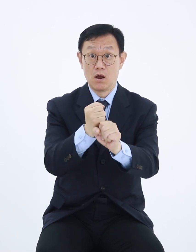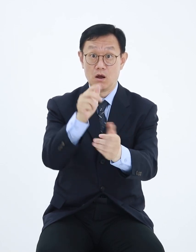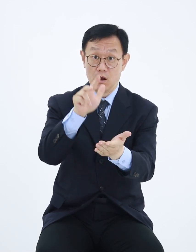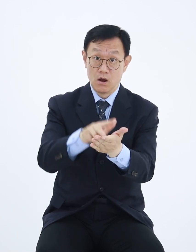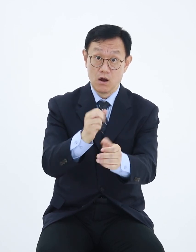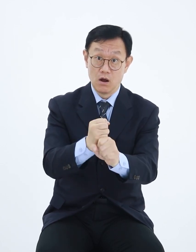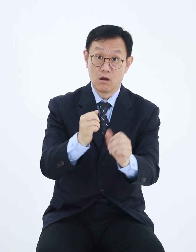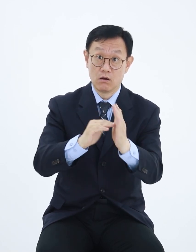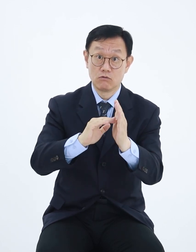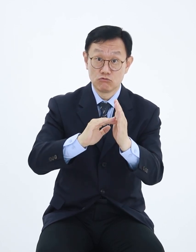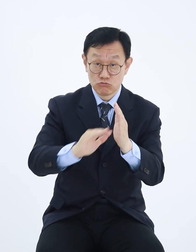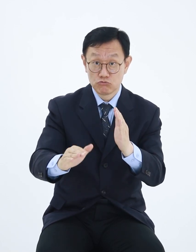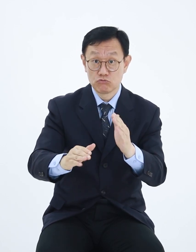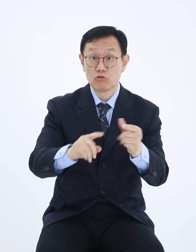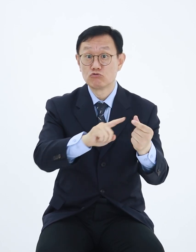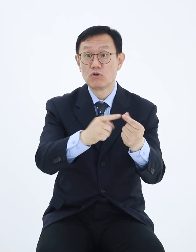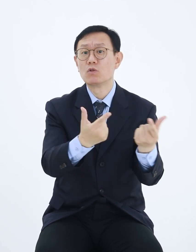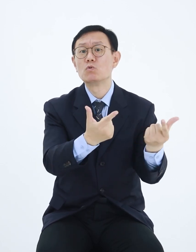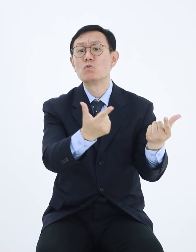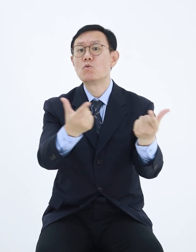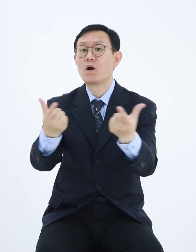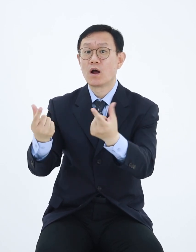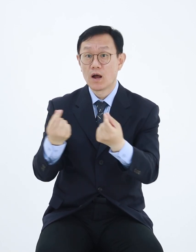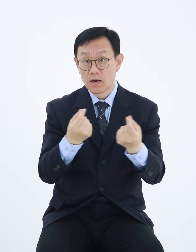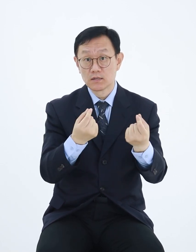가진 농인의 고유한 언어로 인정받게 되었다.